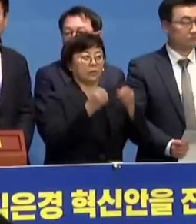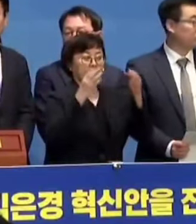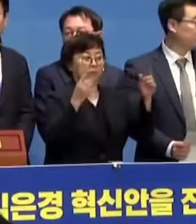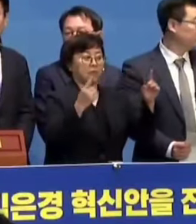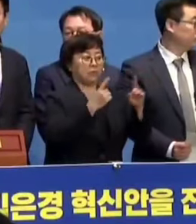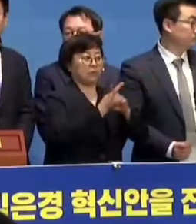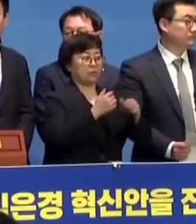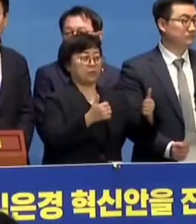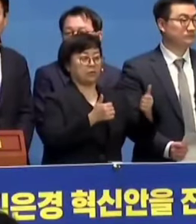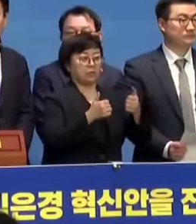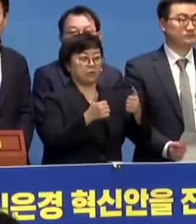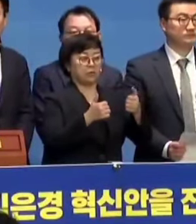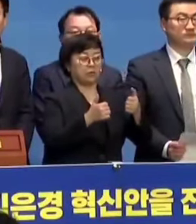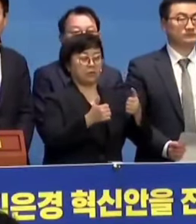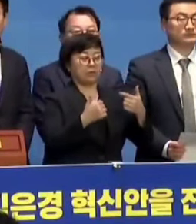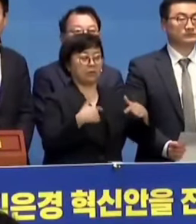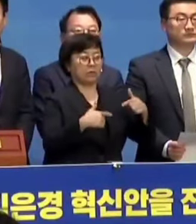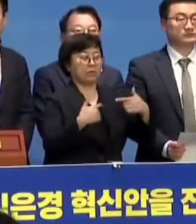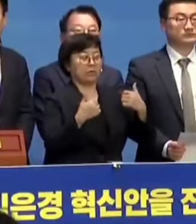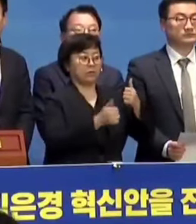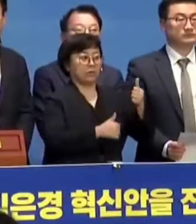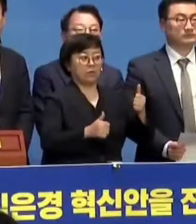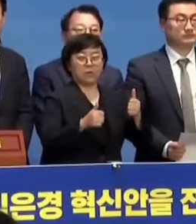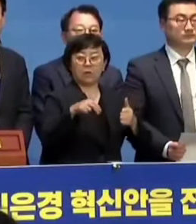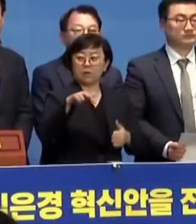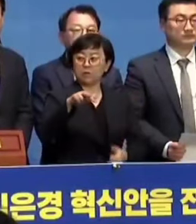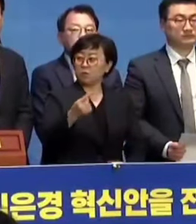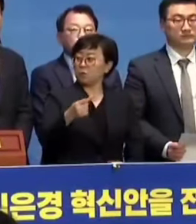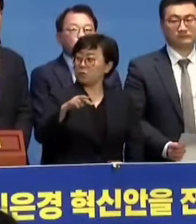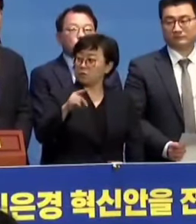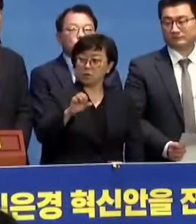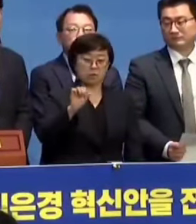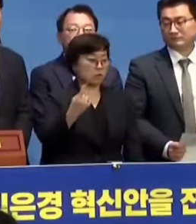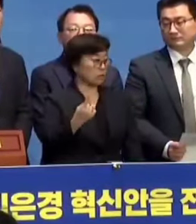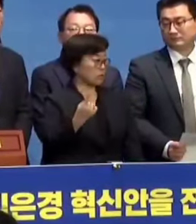더민주혁신회의 상임위원이시죠? 네, 조상호 변호사님 오셨습니다.